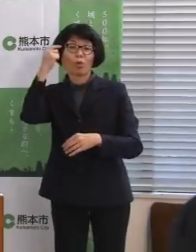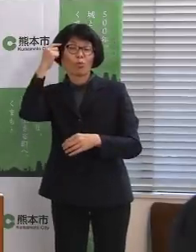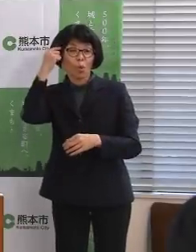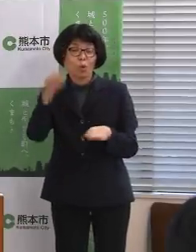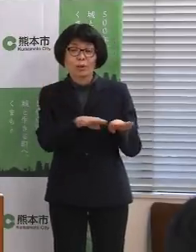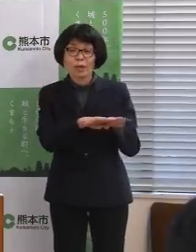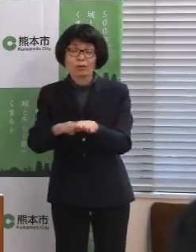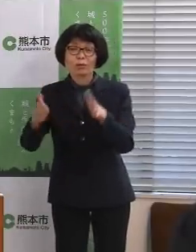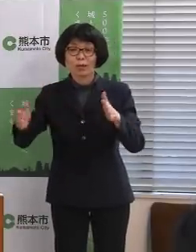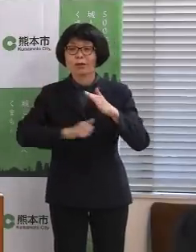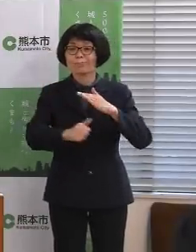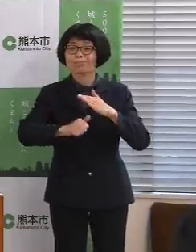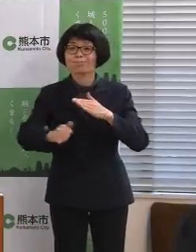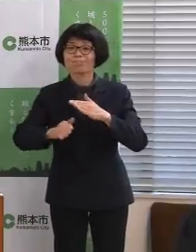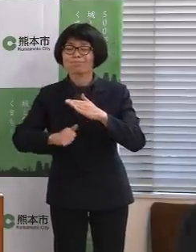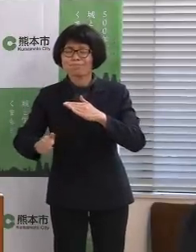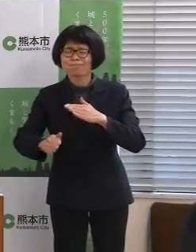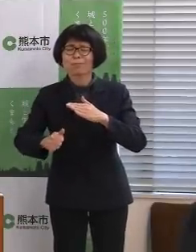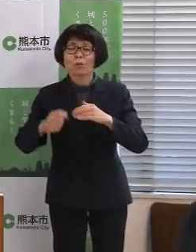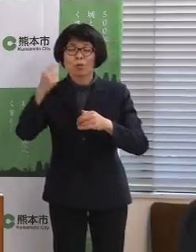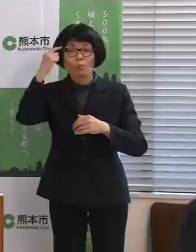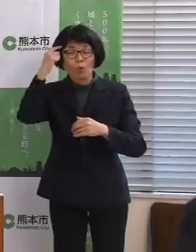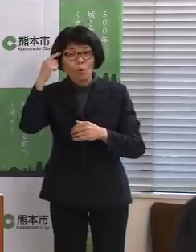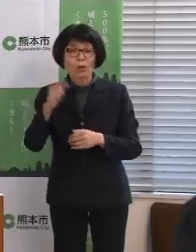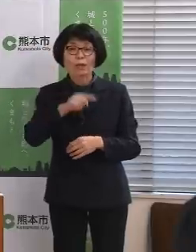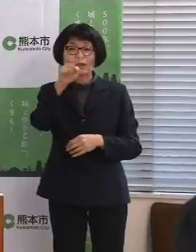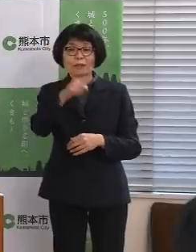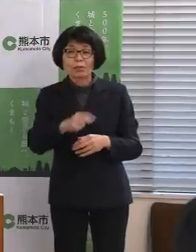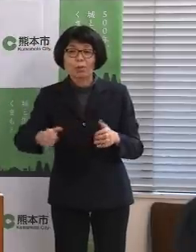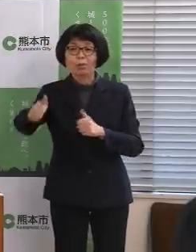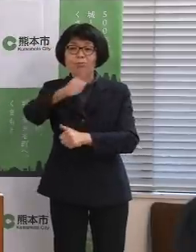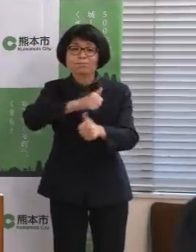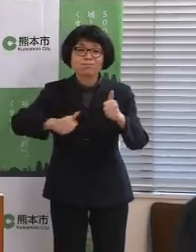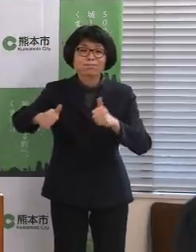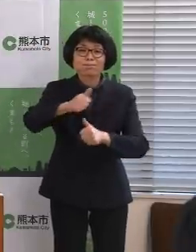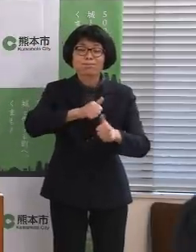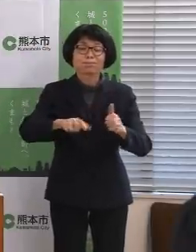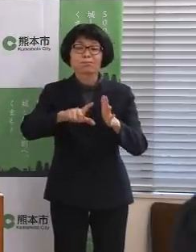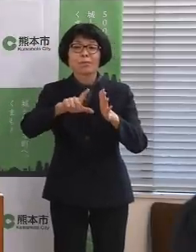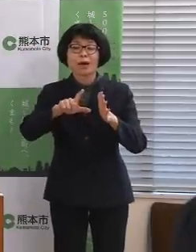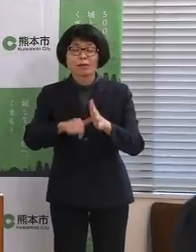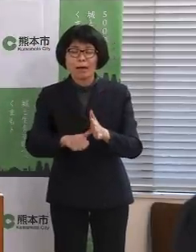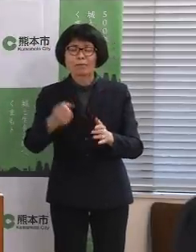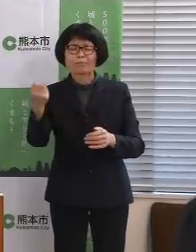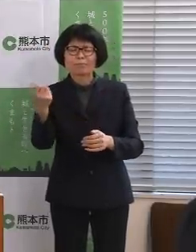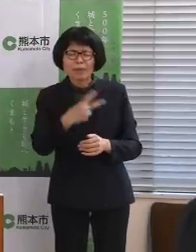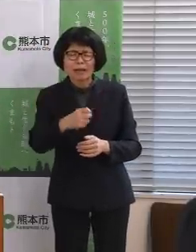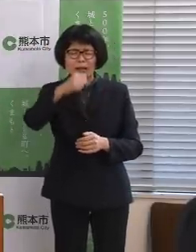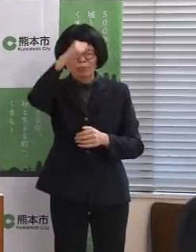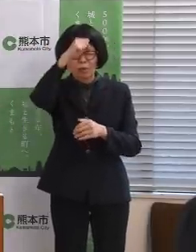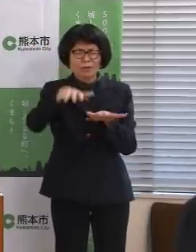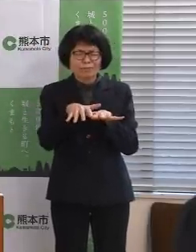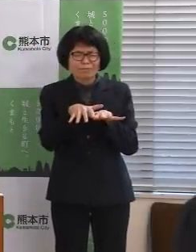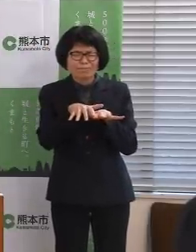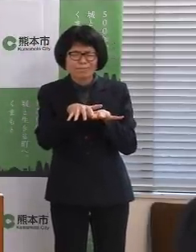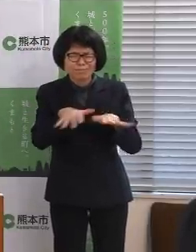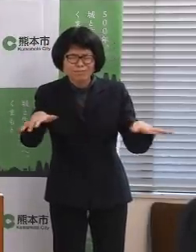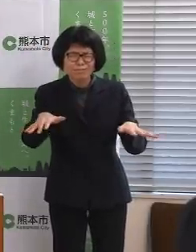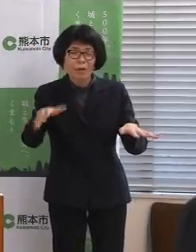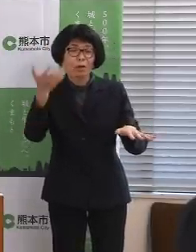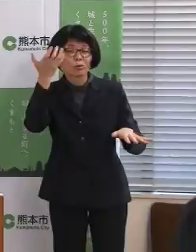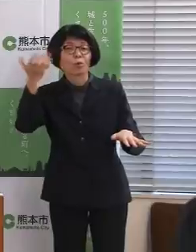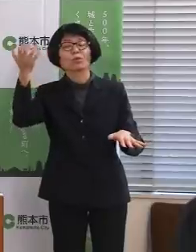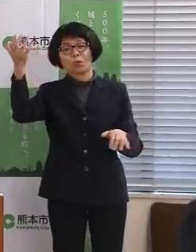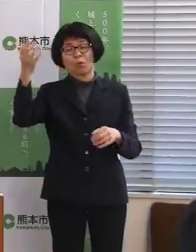てこの期間中に人の動きが増加をすれば新型コロナウイルスの感染がさらに拡大する可能性があります